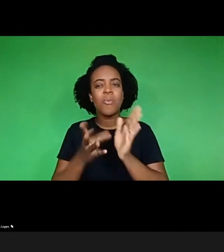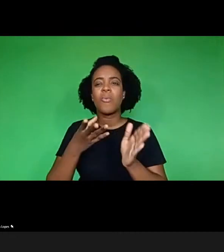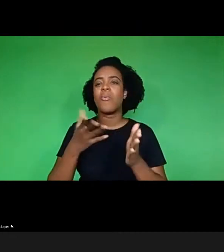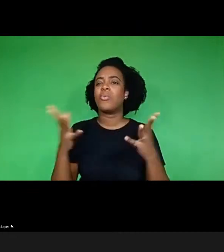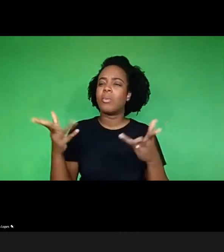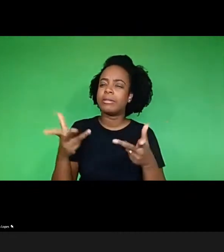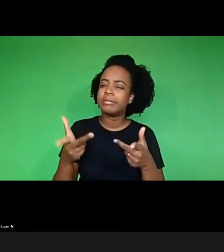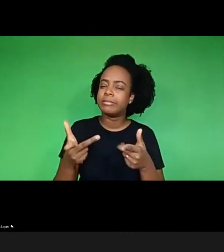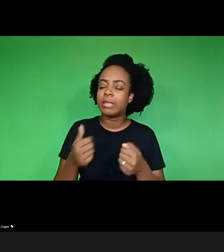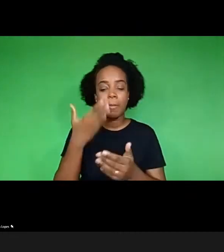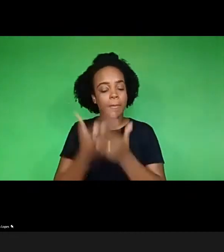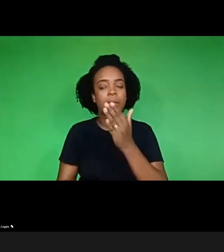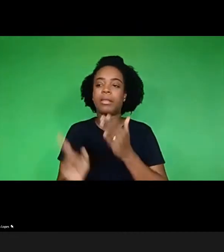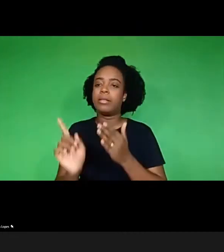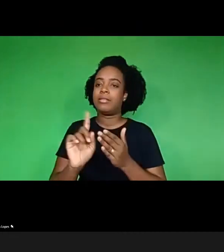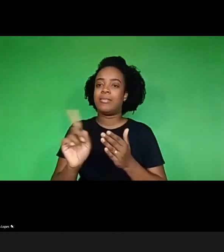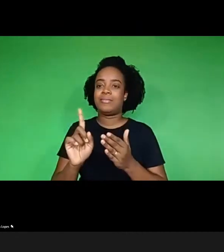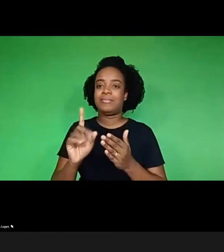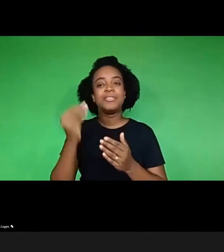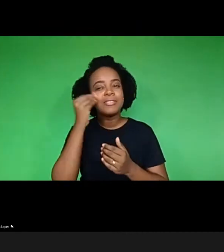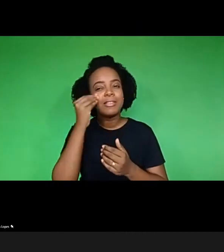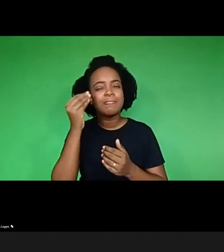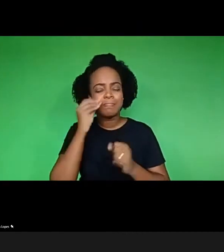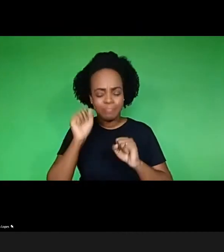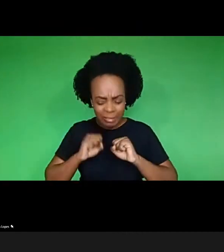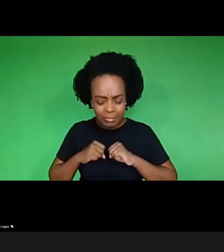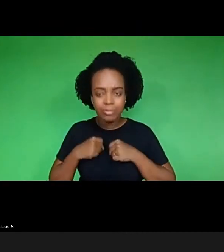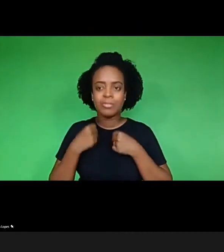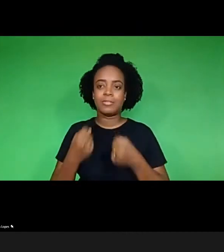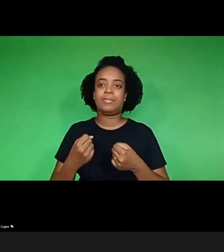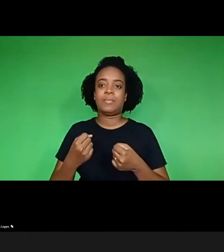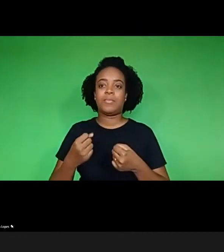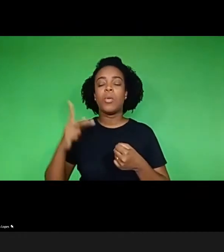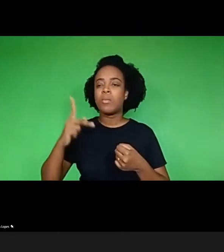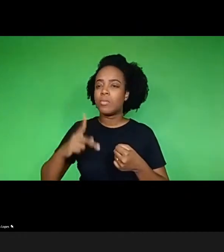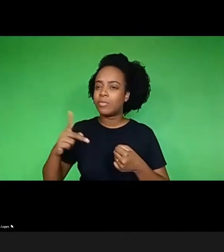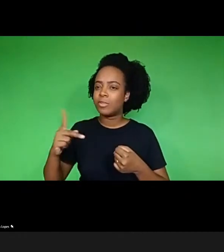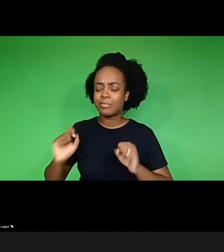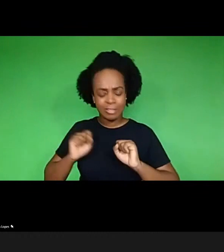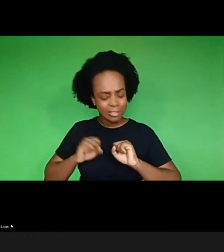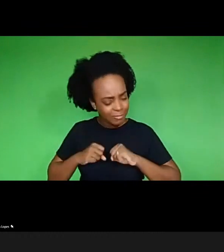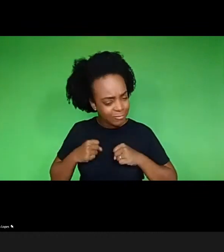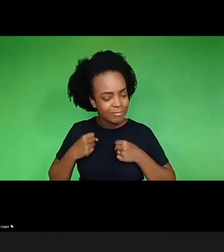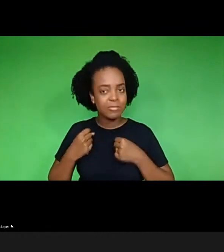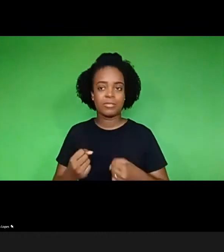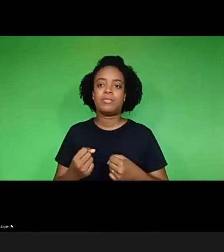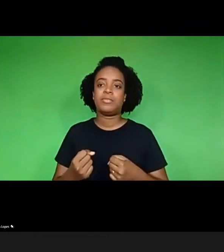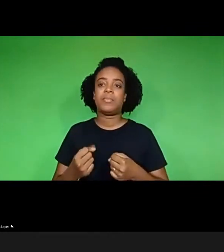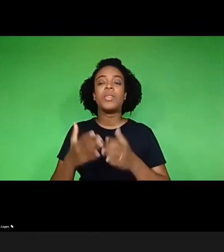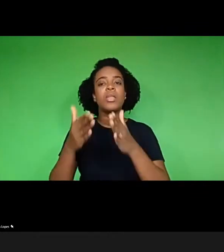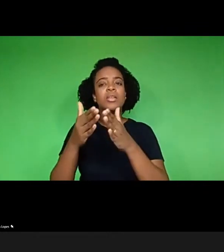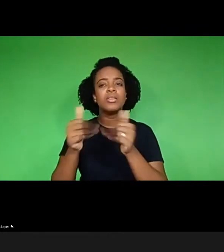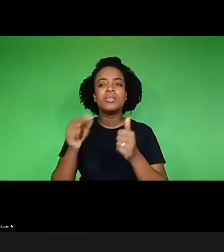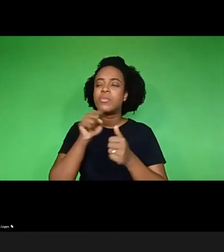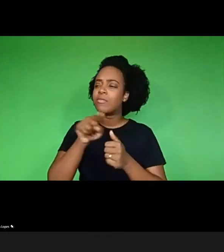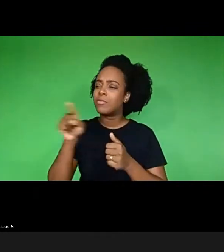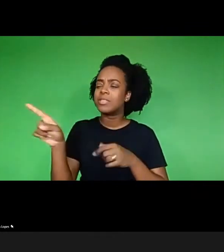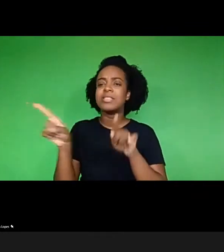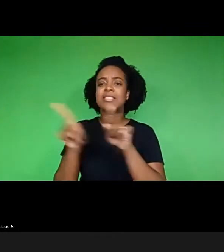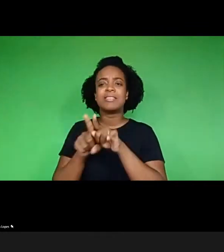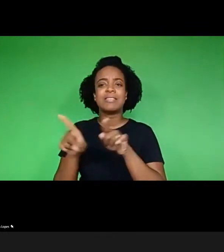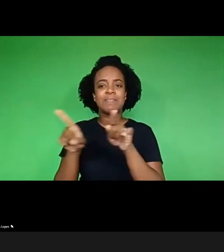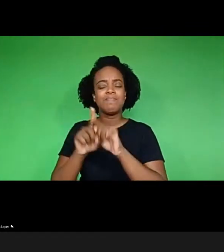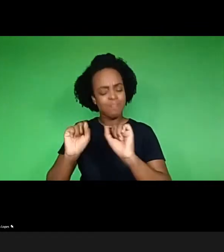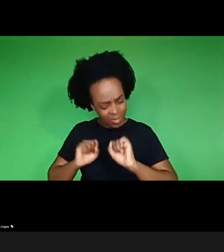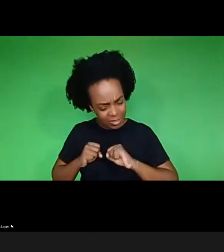dificuldades, mas tenham certeza que os professores estão empenhados em fazer o melhor possível. E a gente pede que vocês se esforcem também,